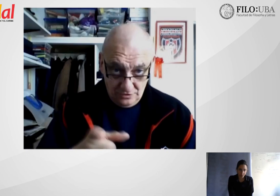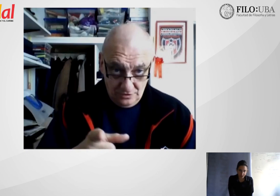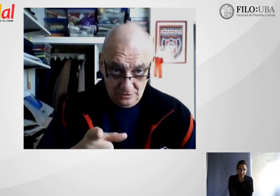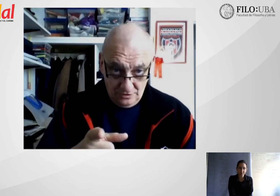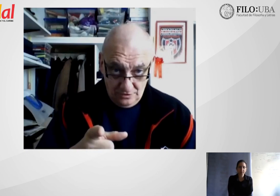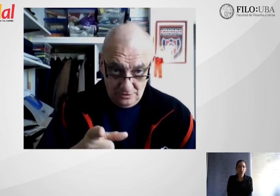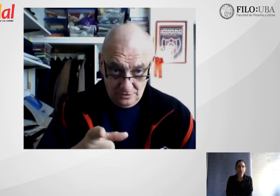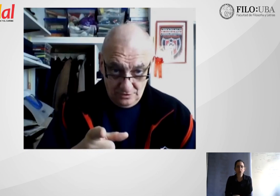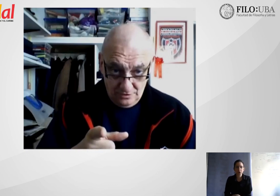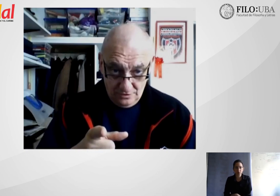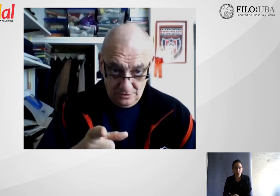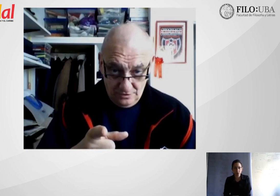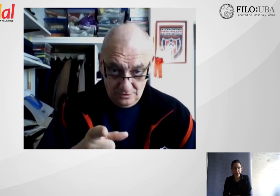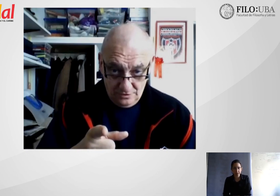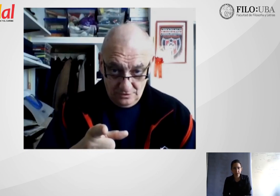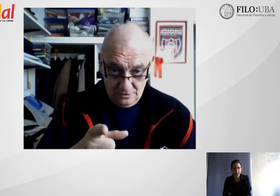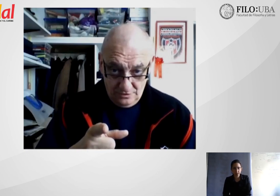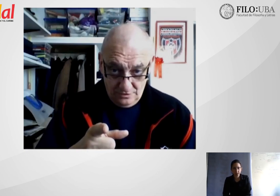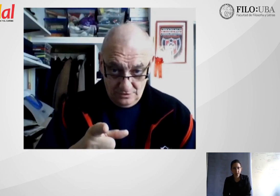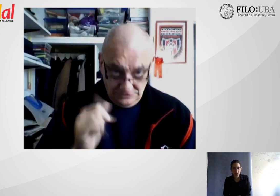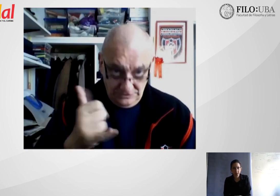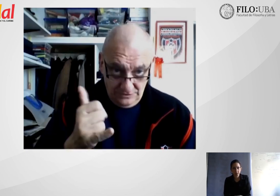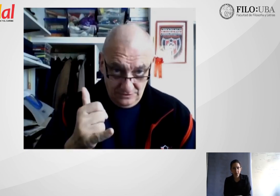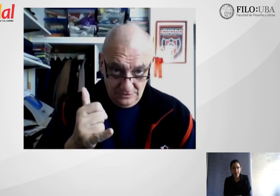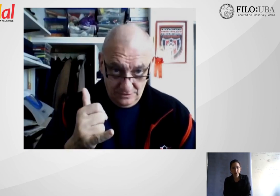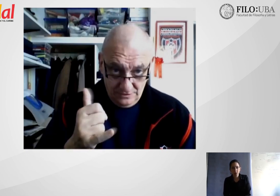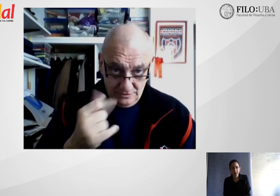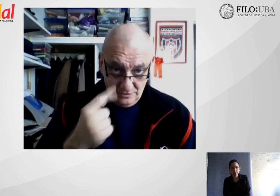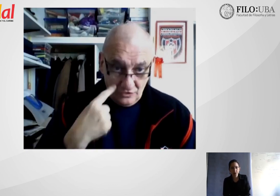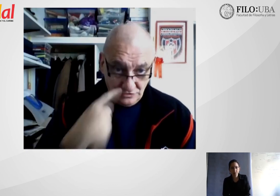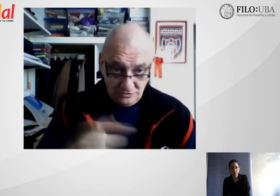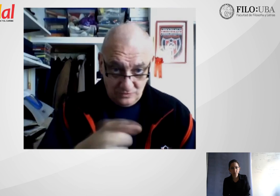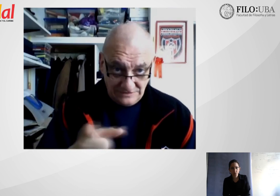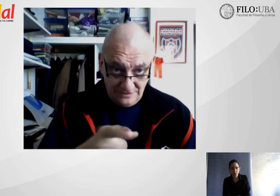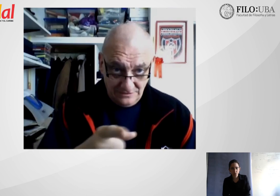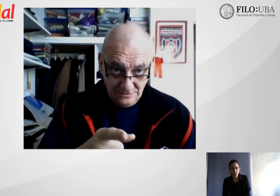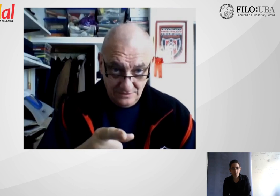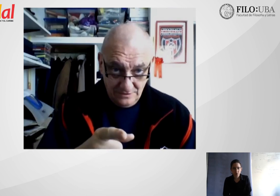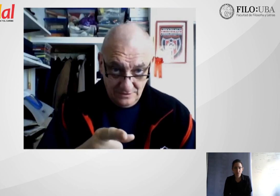instituto de la policía. No sé si lo conocen ustedes. ¿Saben de cuál les hablo?